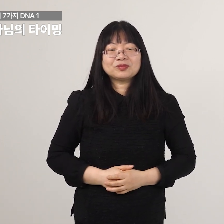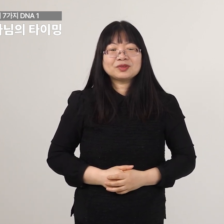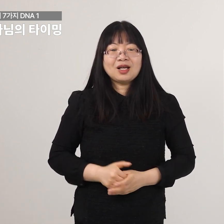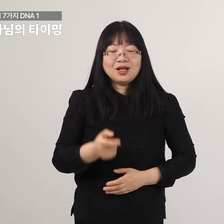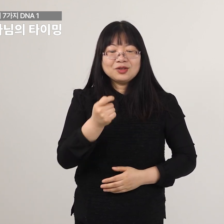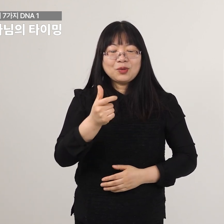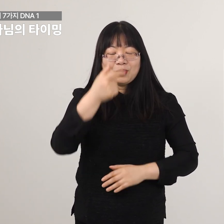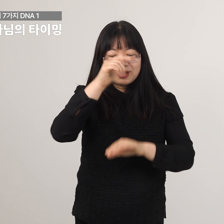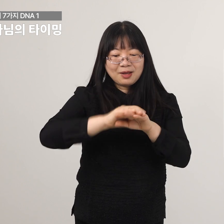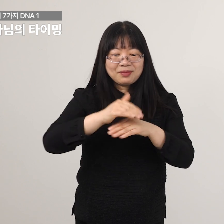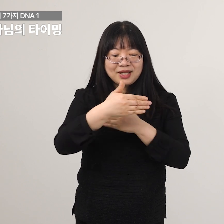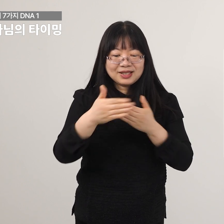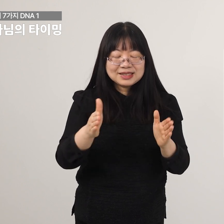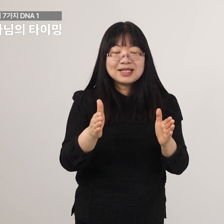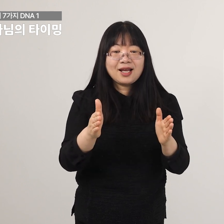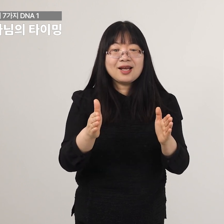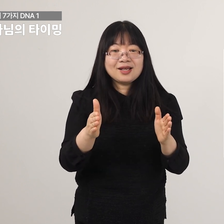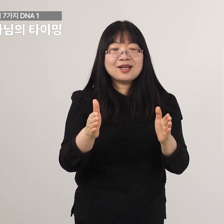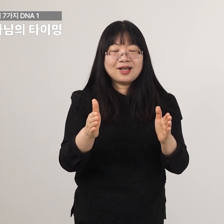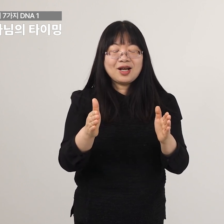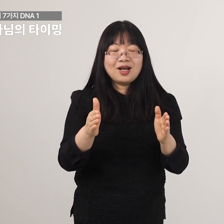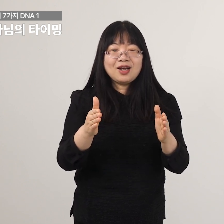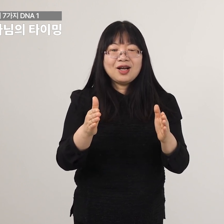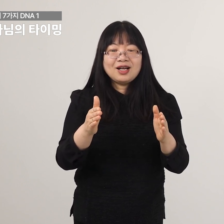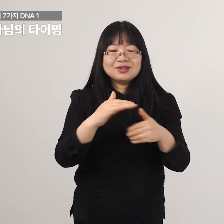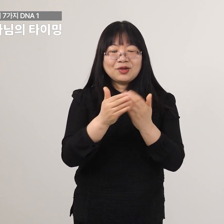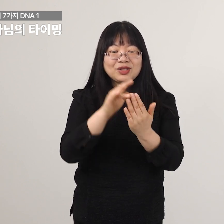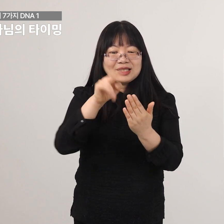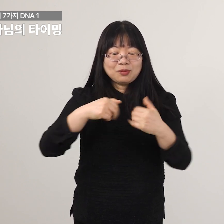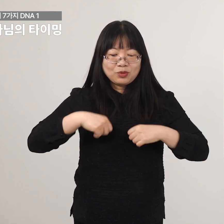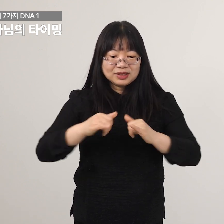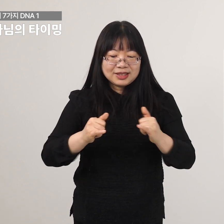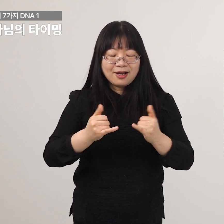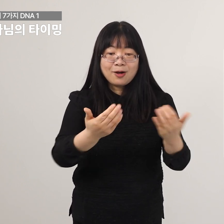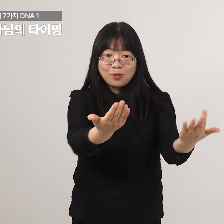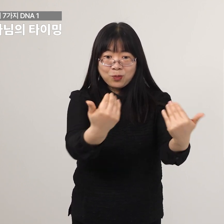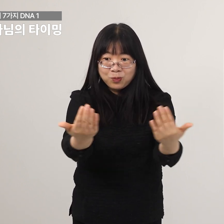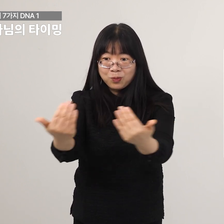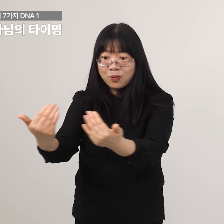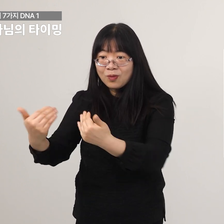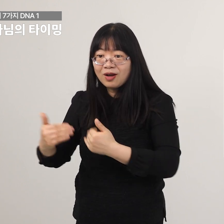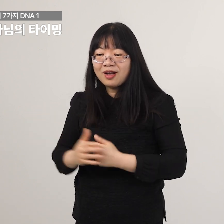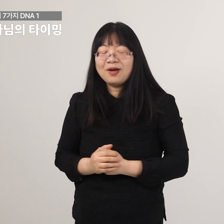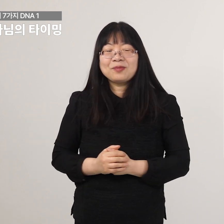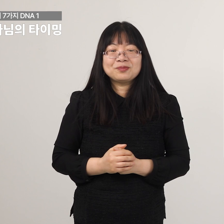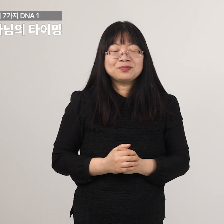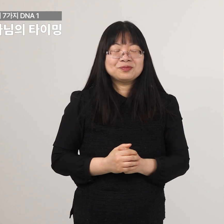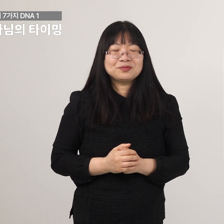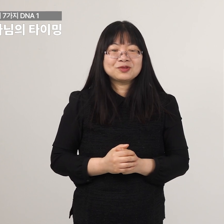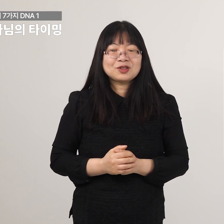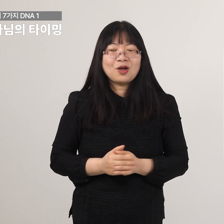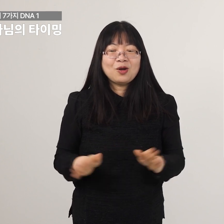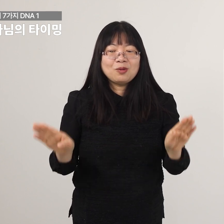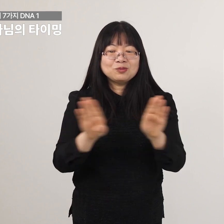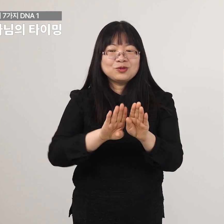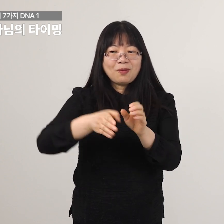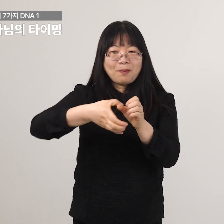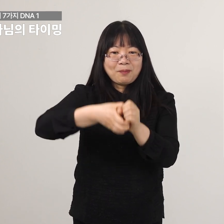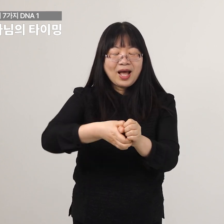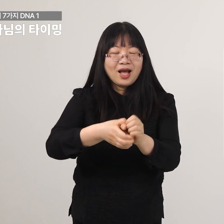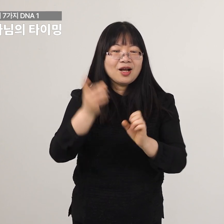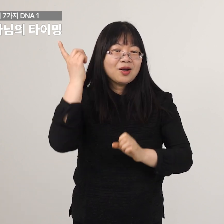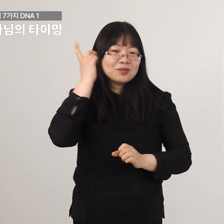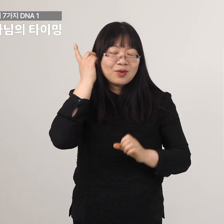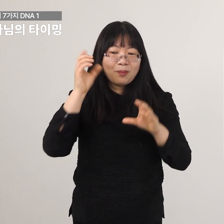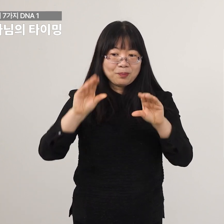소예비실에 전부 통독 포기자들은 오시라 그래가지고 문 다 걸어 잠그고